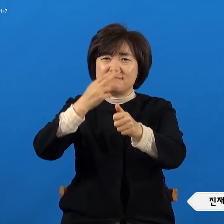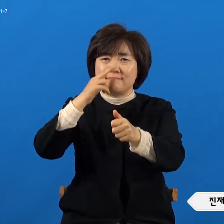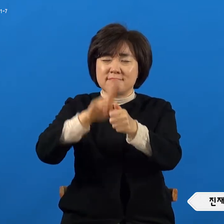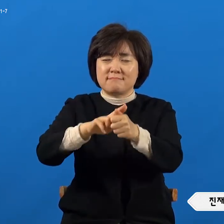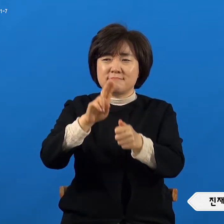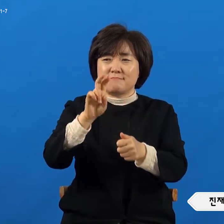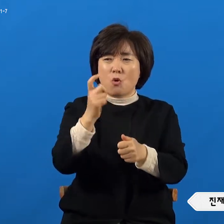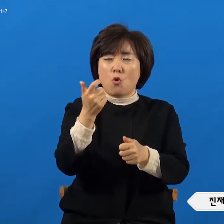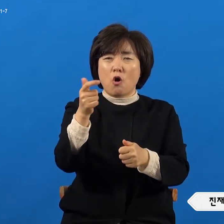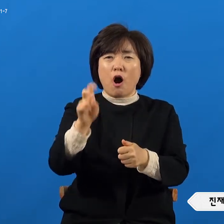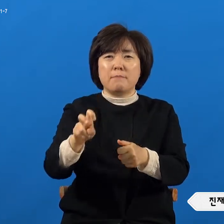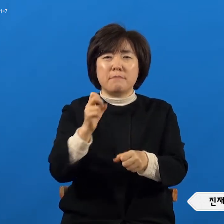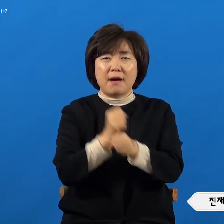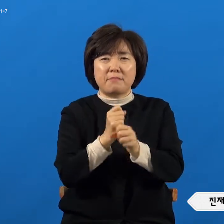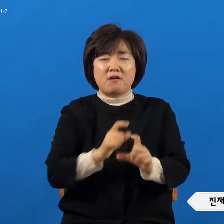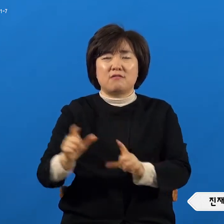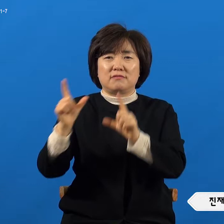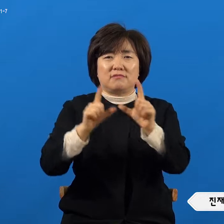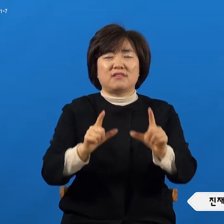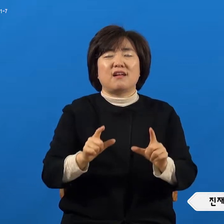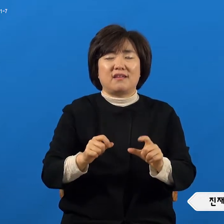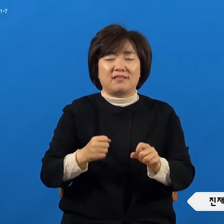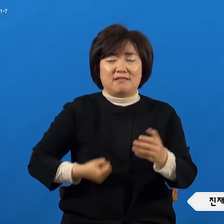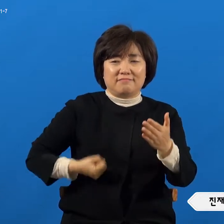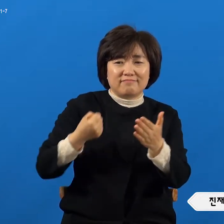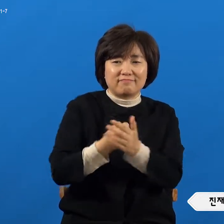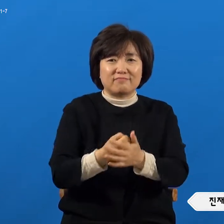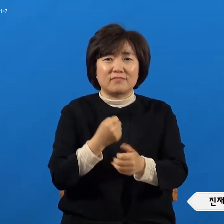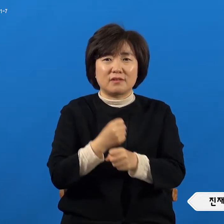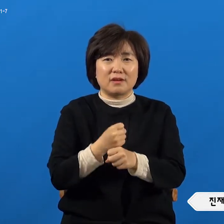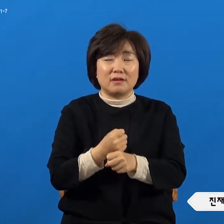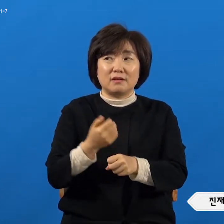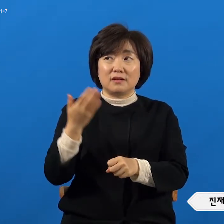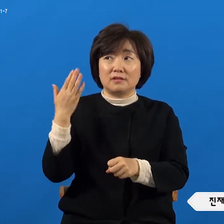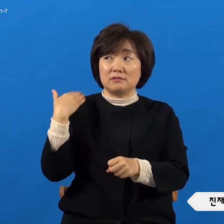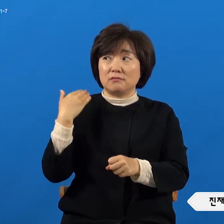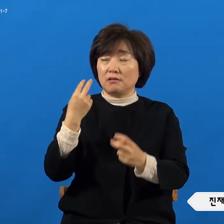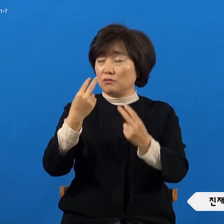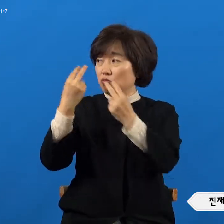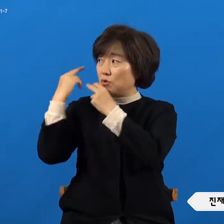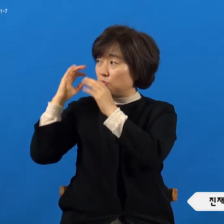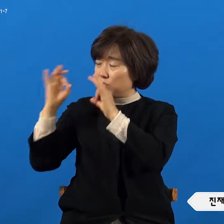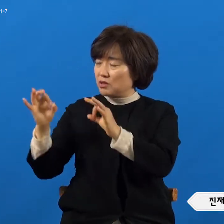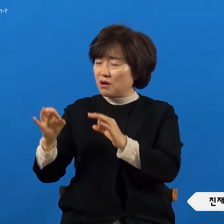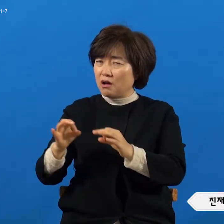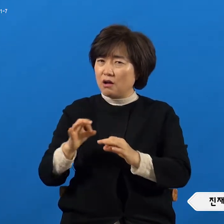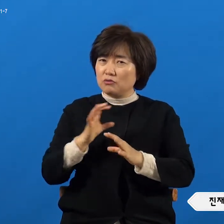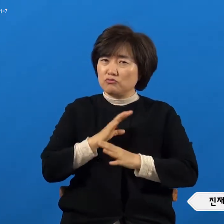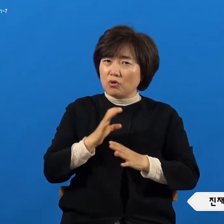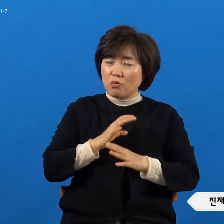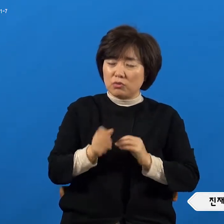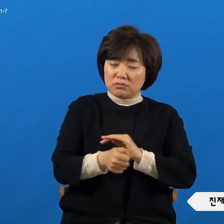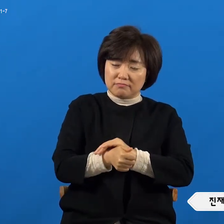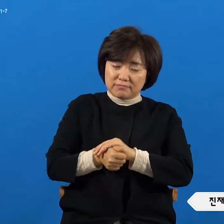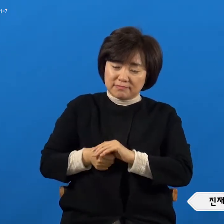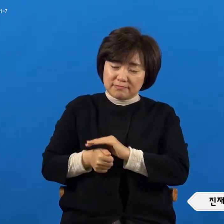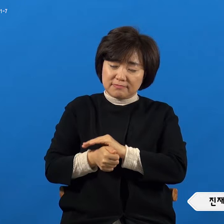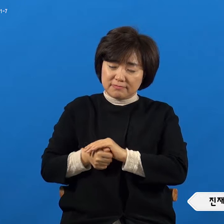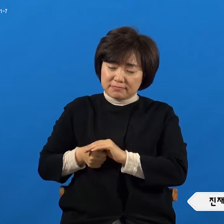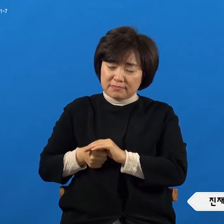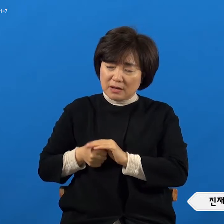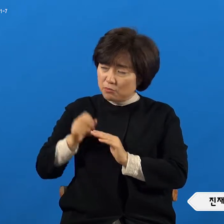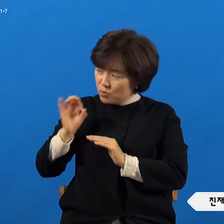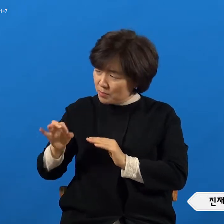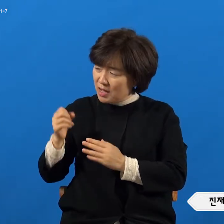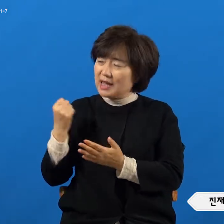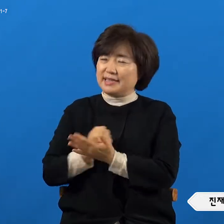있었음에도 불구하고 두려워서 모험하지 않은 그 시간이 안타깝다고 이야기하면서